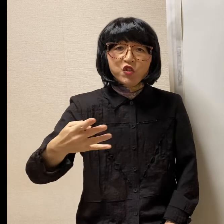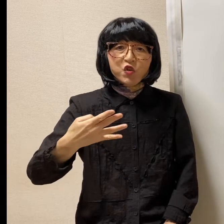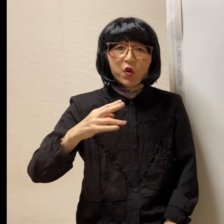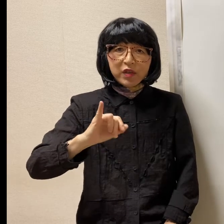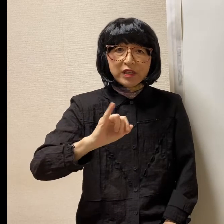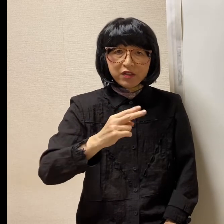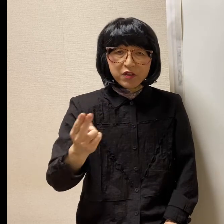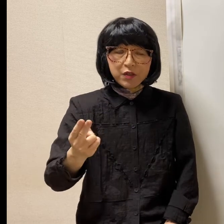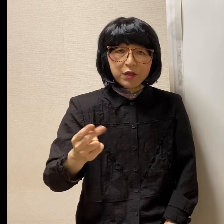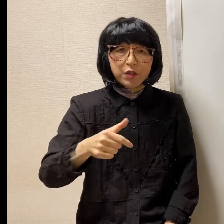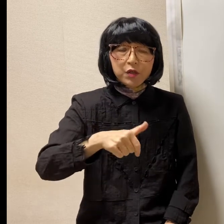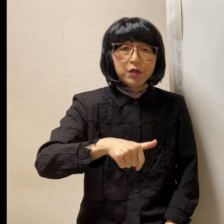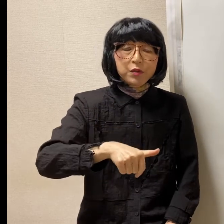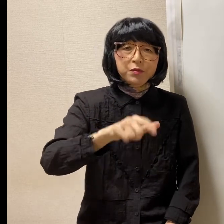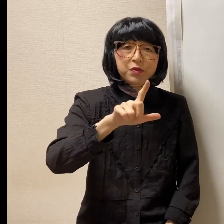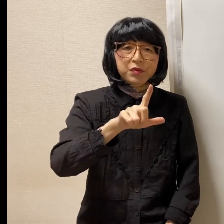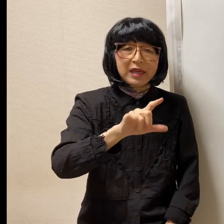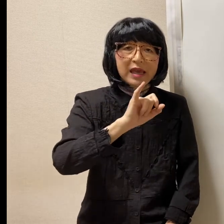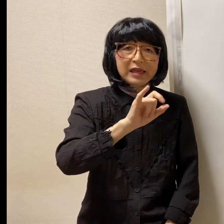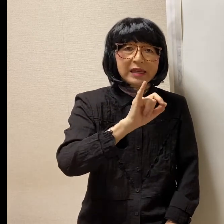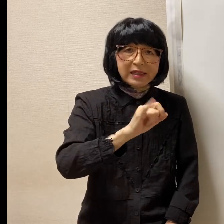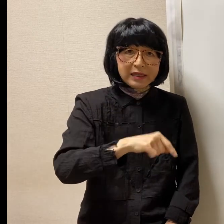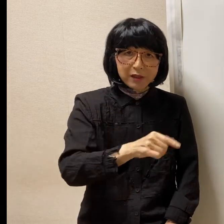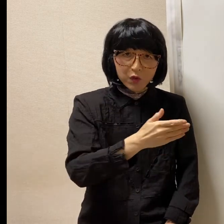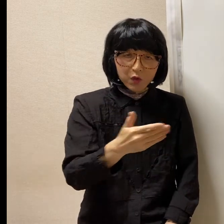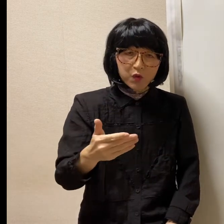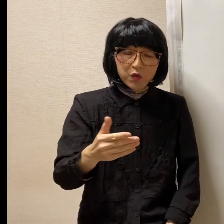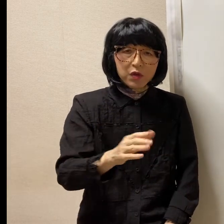I enjoyed playing tennis.